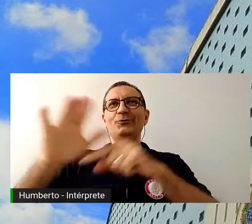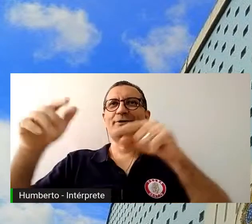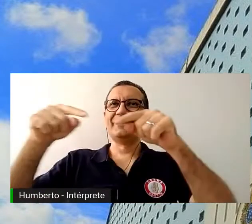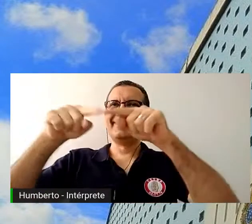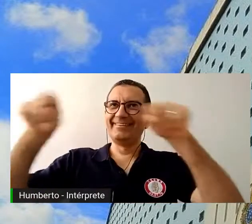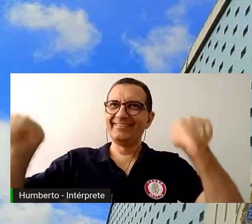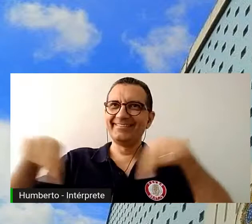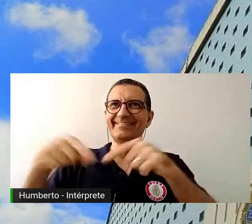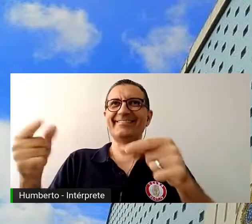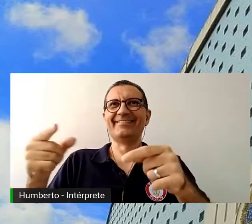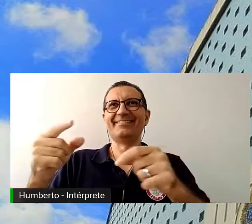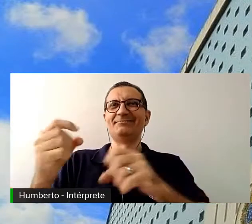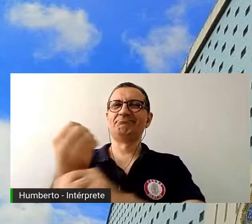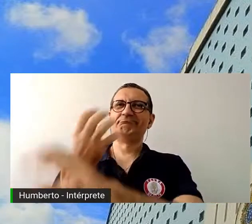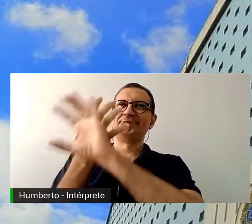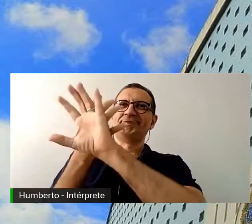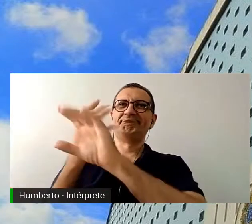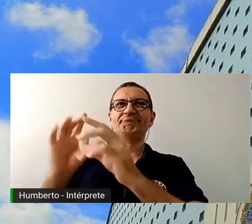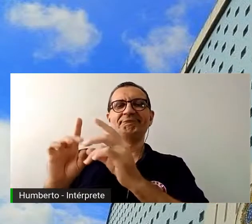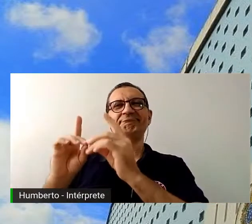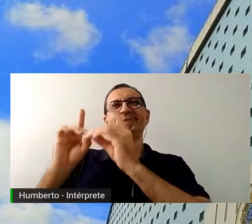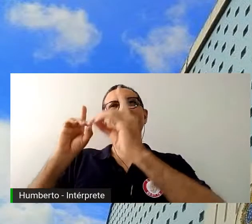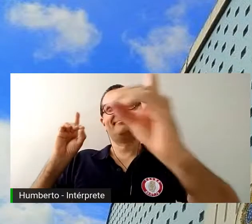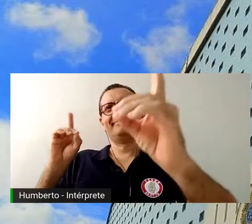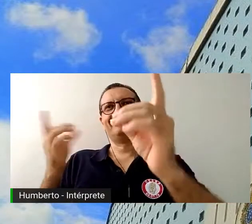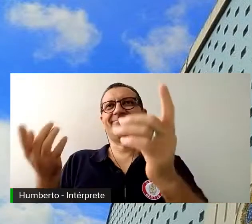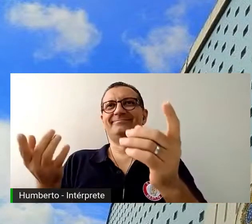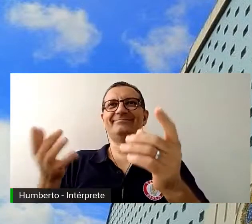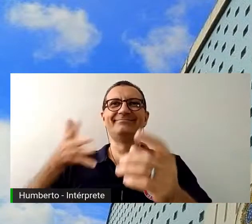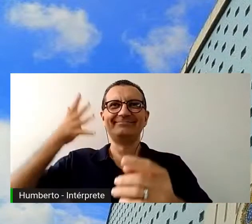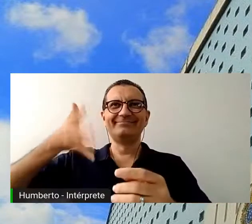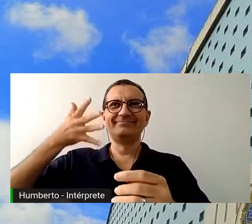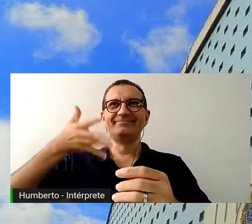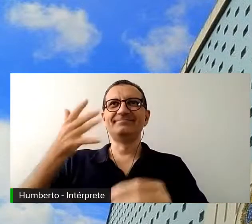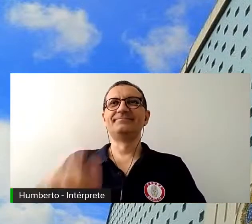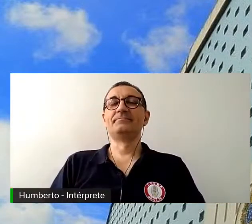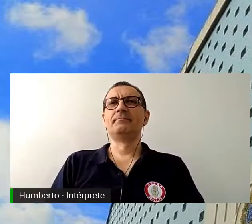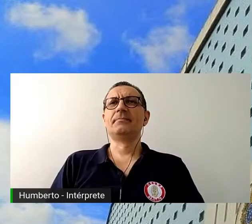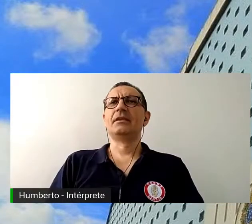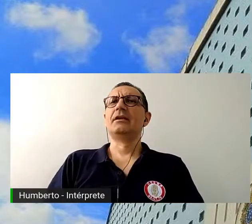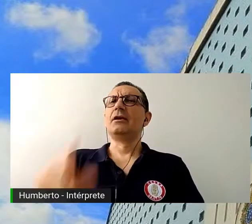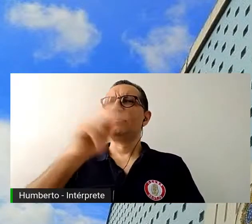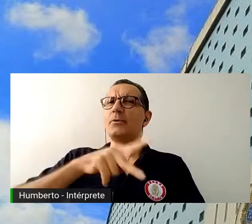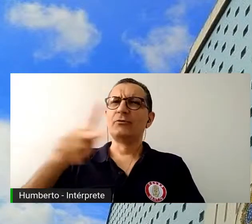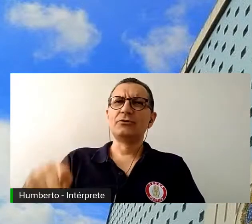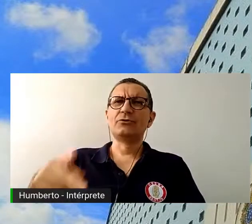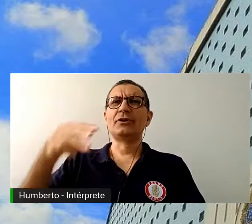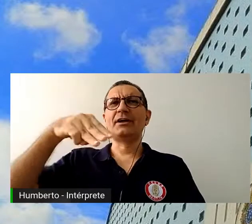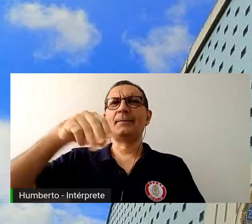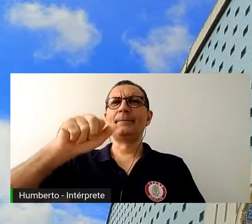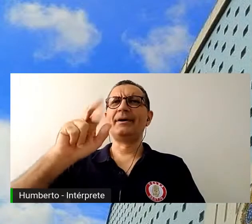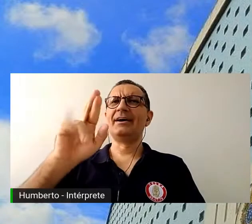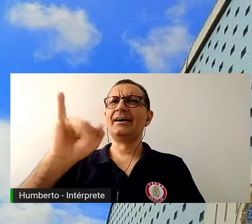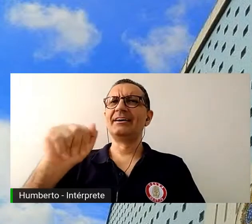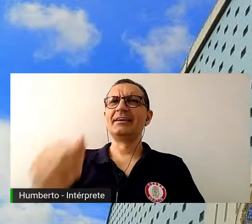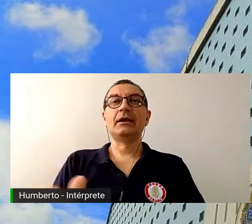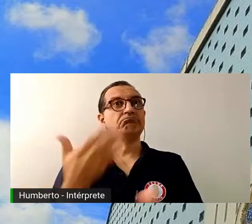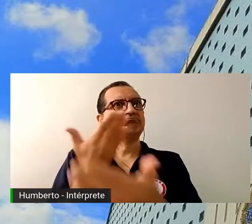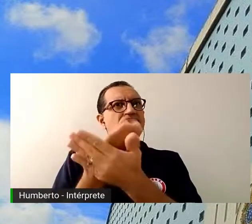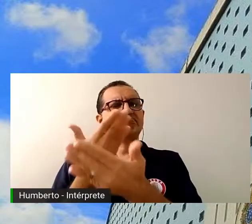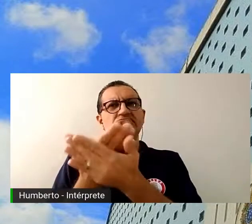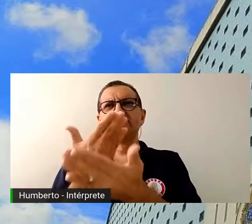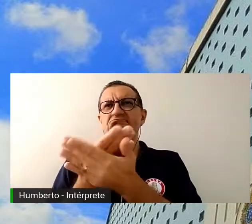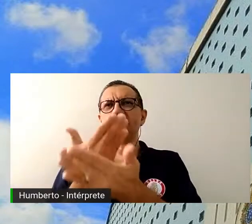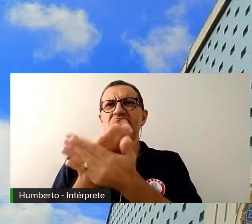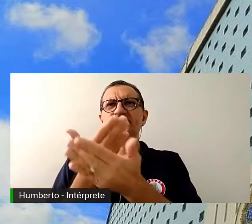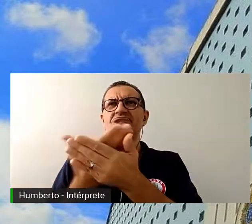professora doutora Maria Ciavatta, uma estudiosa, pesquisadora, né, da educação